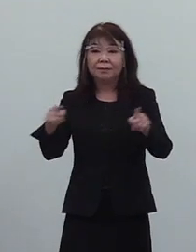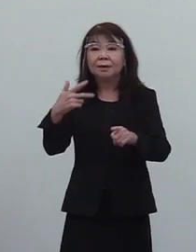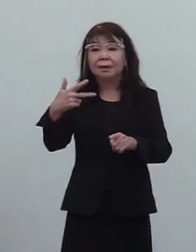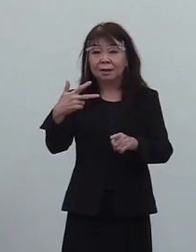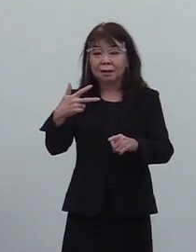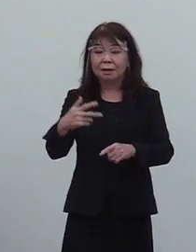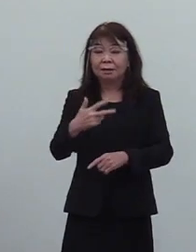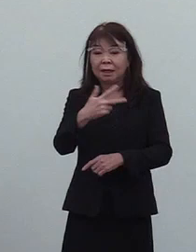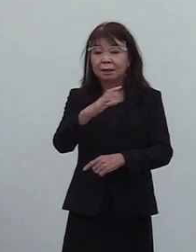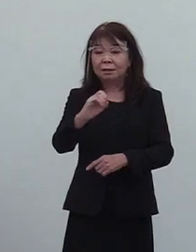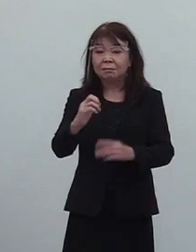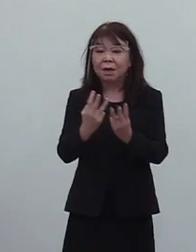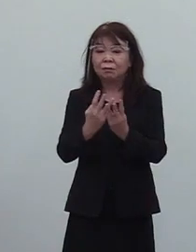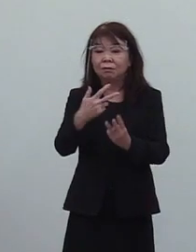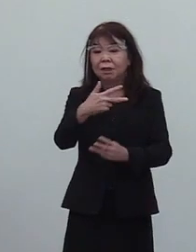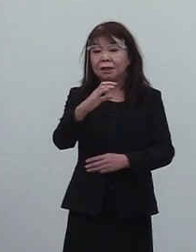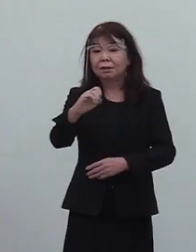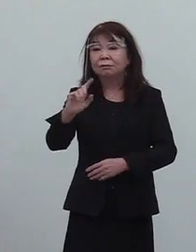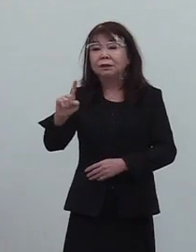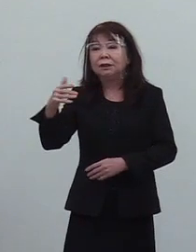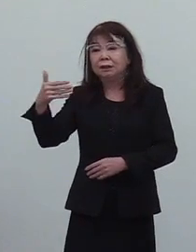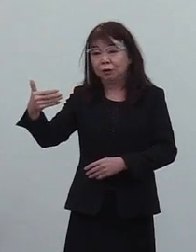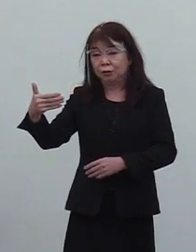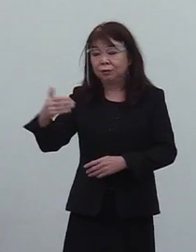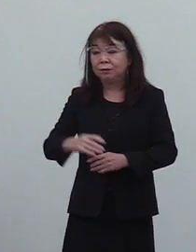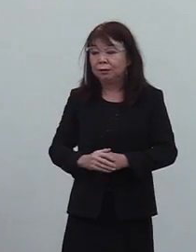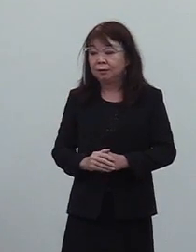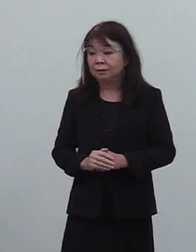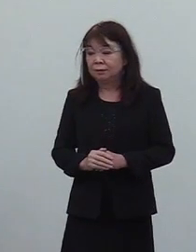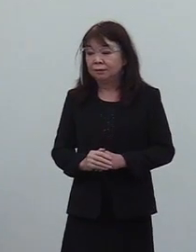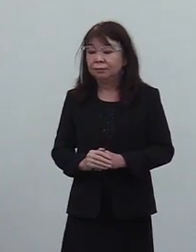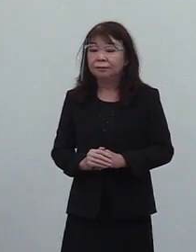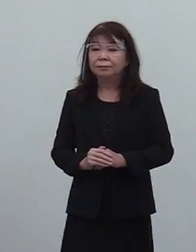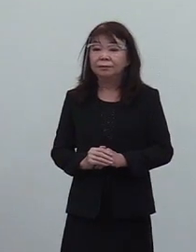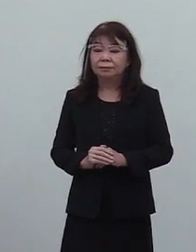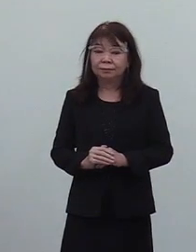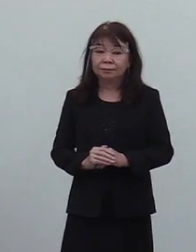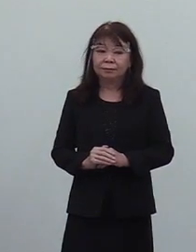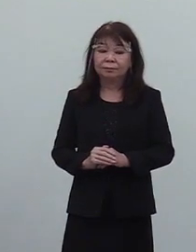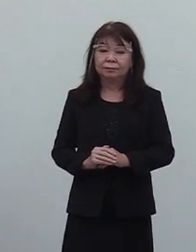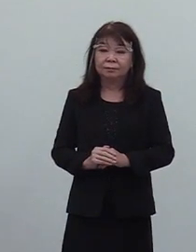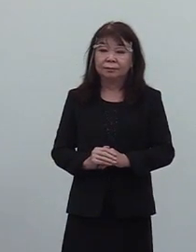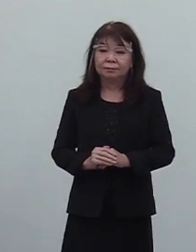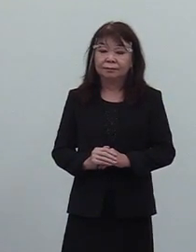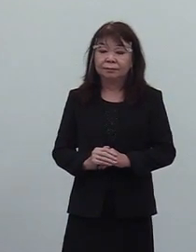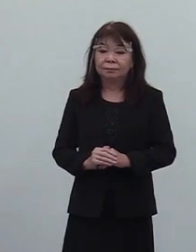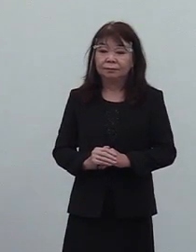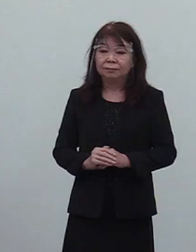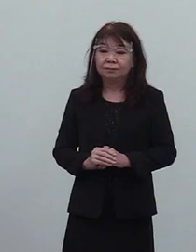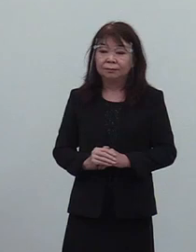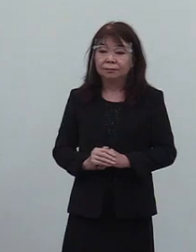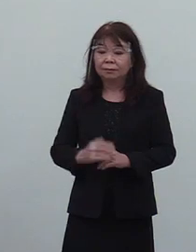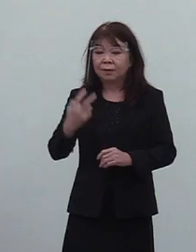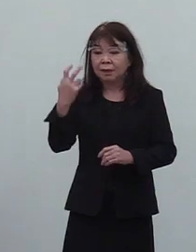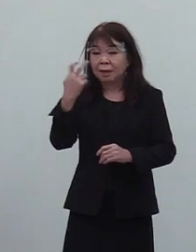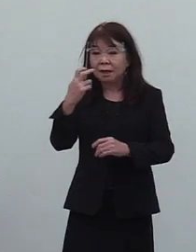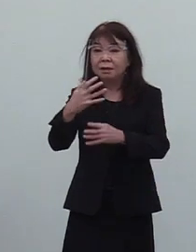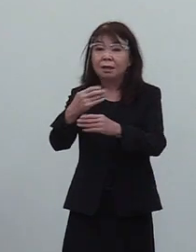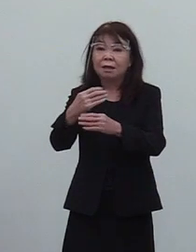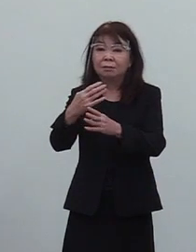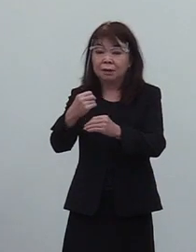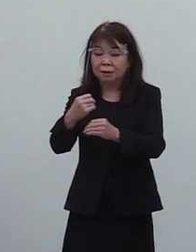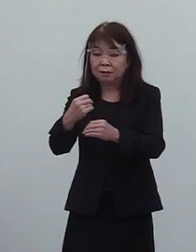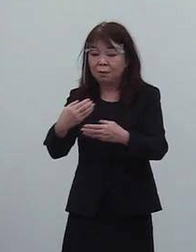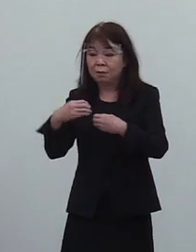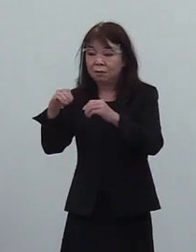7ページ目ですね。こちら7019番が、 検査日と判